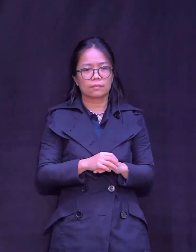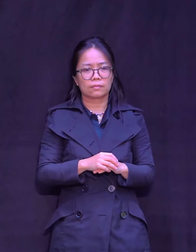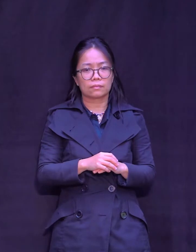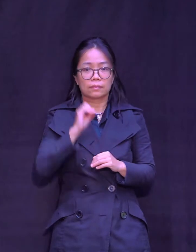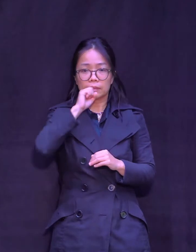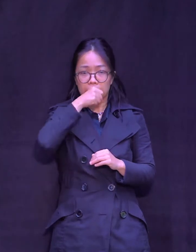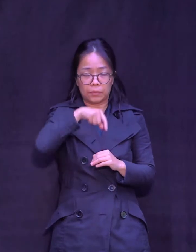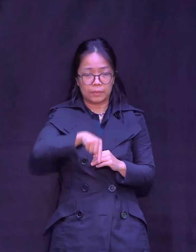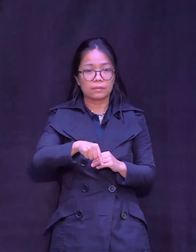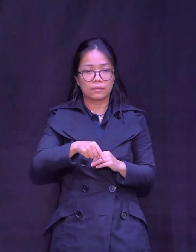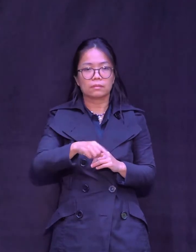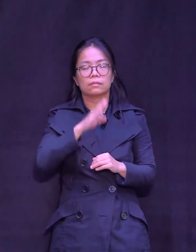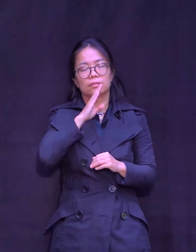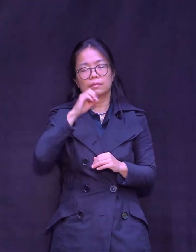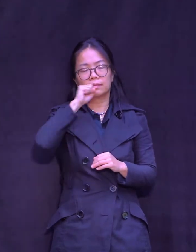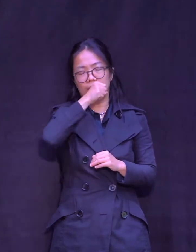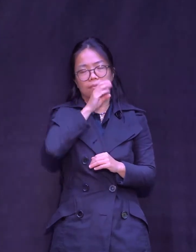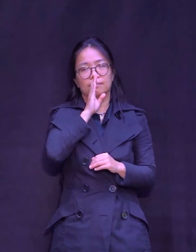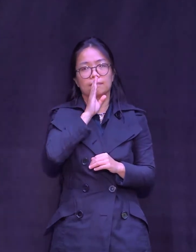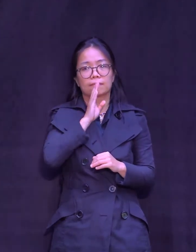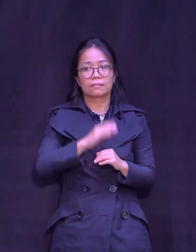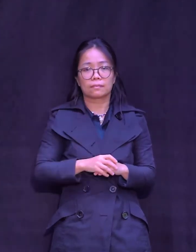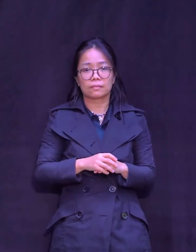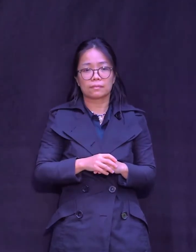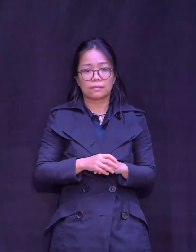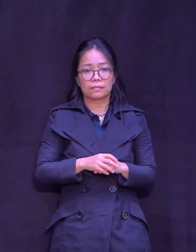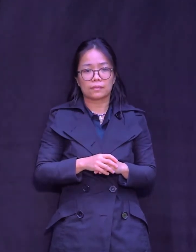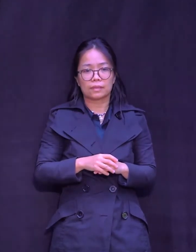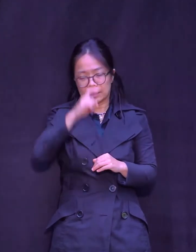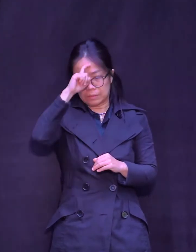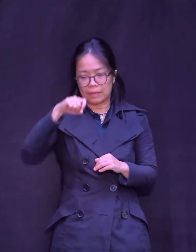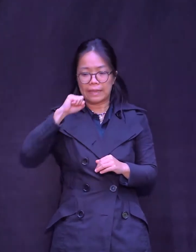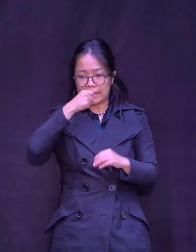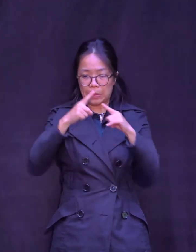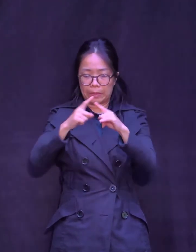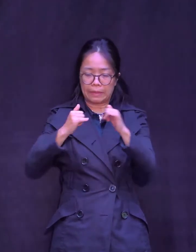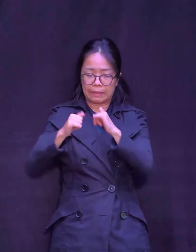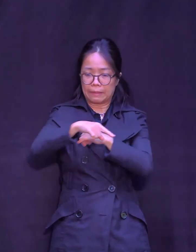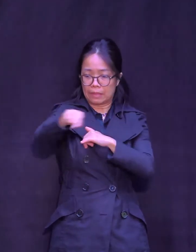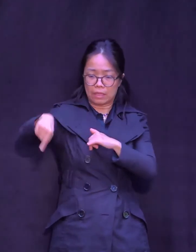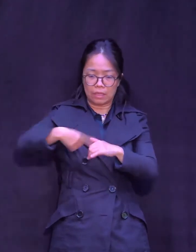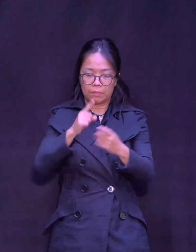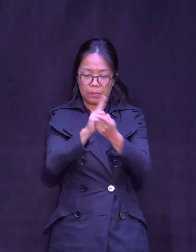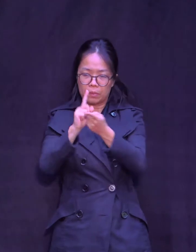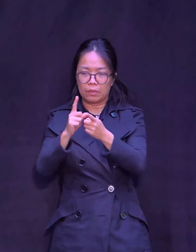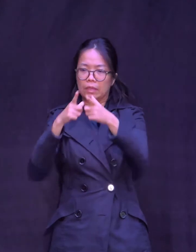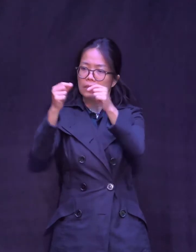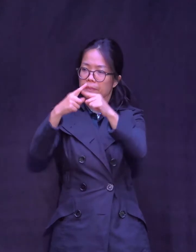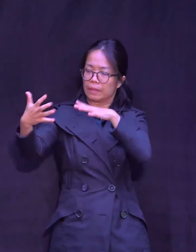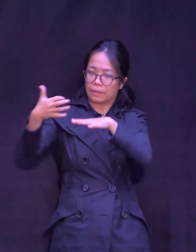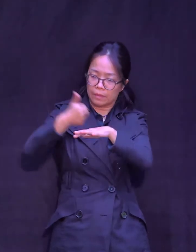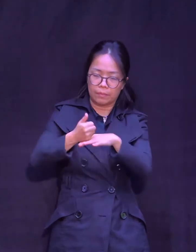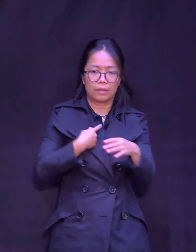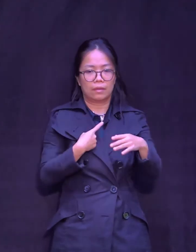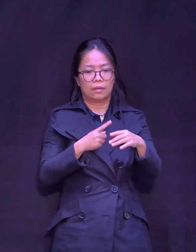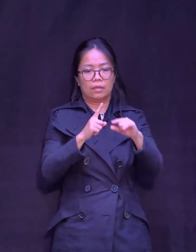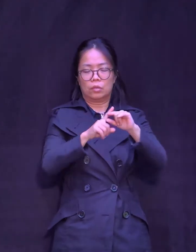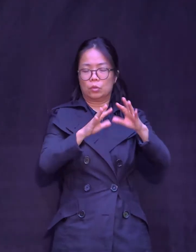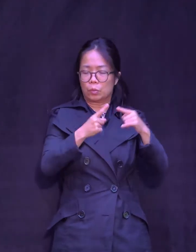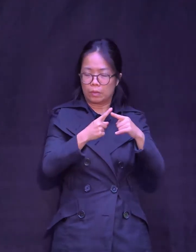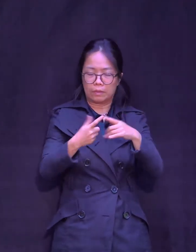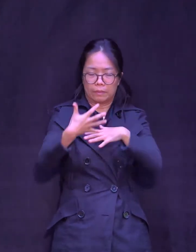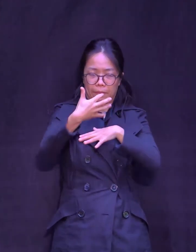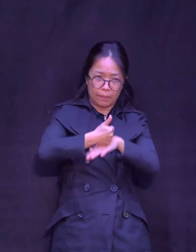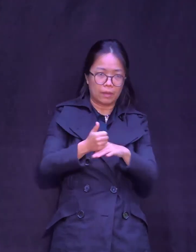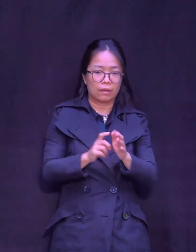台湾就是台湾，生活在台湾的人民，历经日本人、中国人的身份，